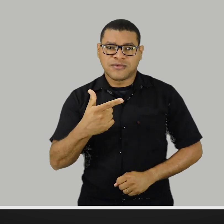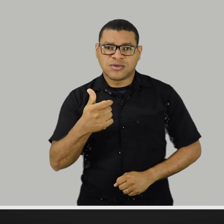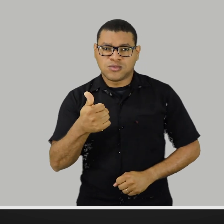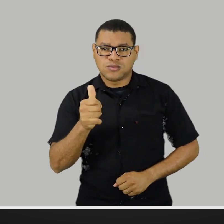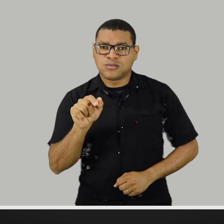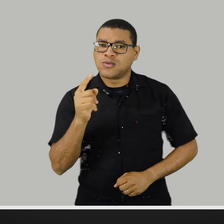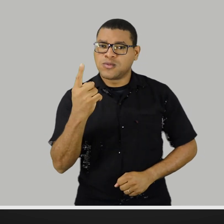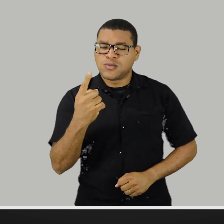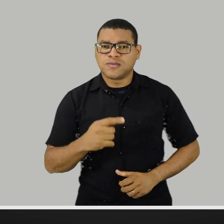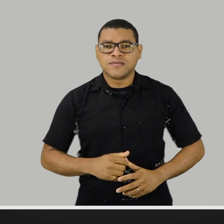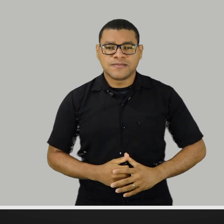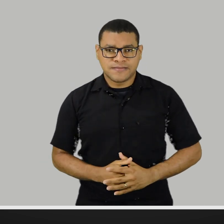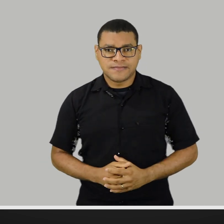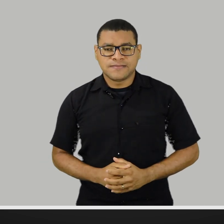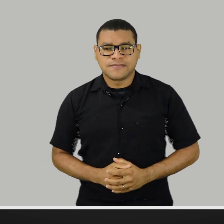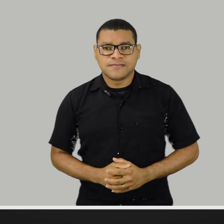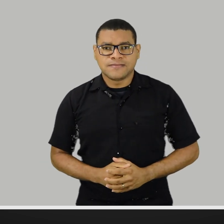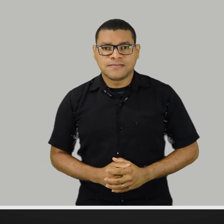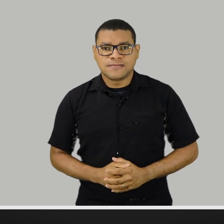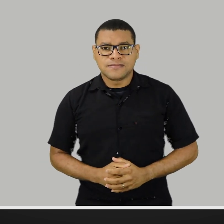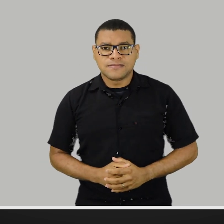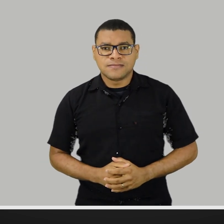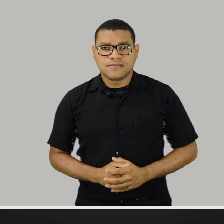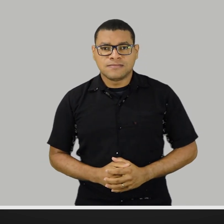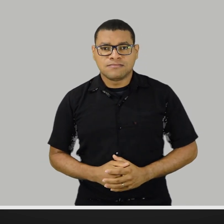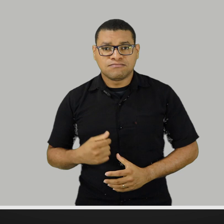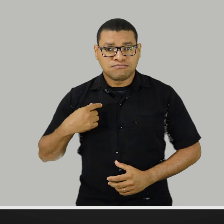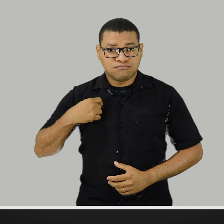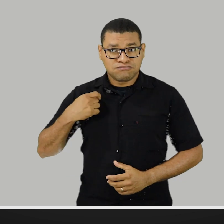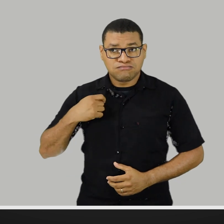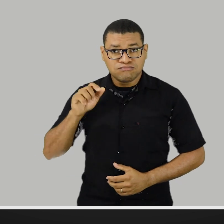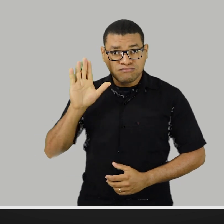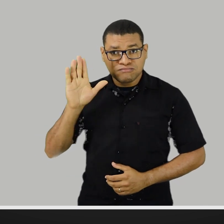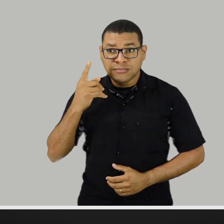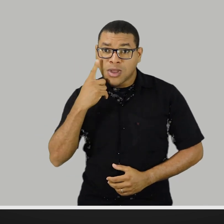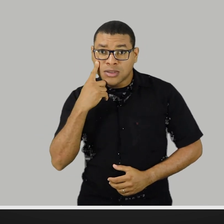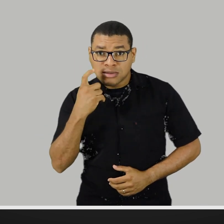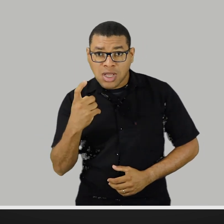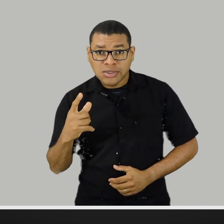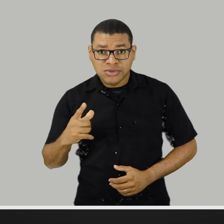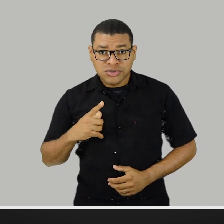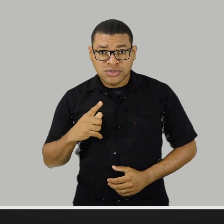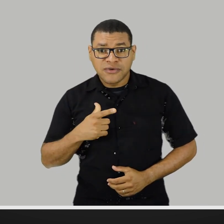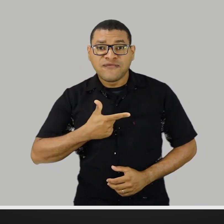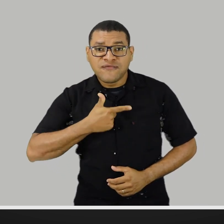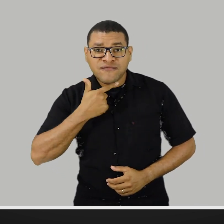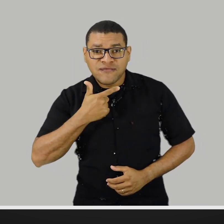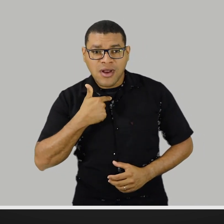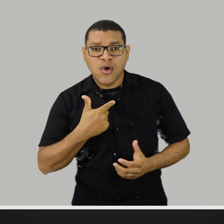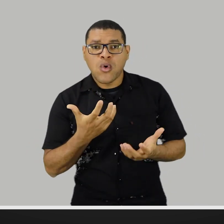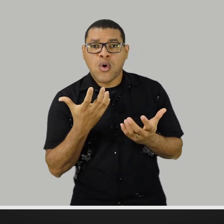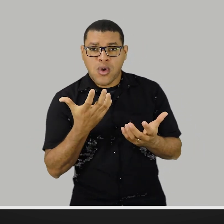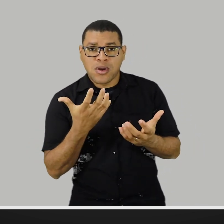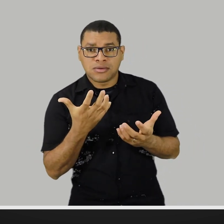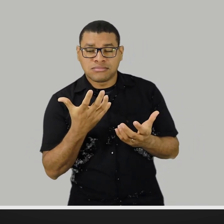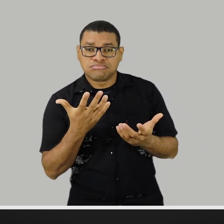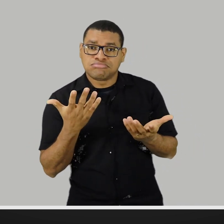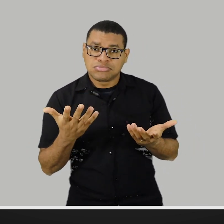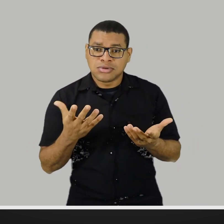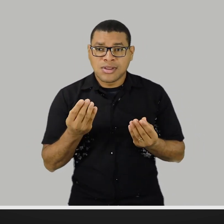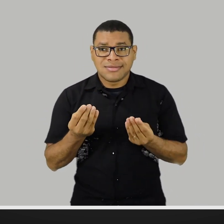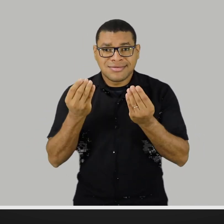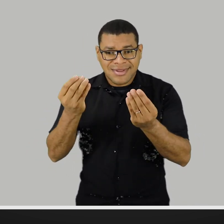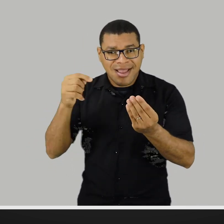2020 e um ponto 12 os candidatos interessados em concorrer às vagas disponibilizadas